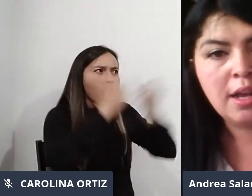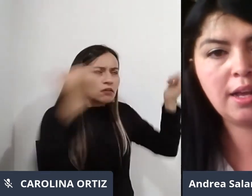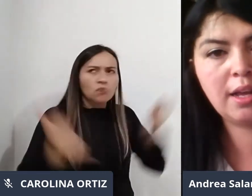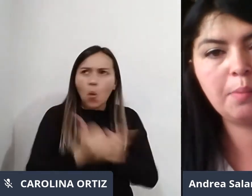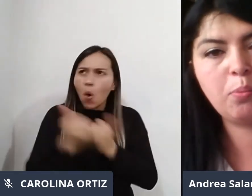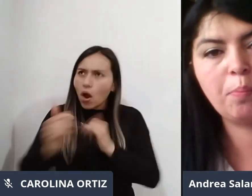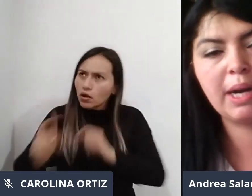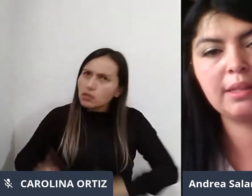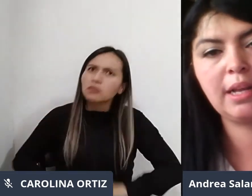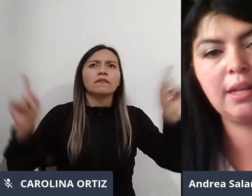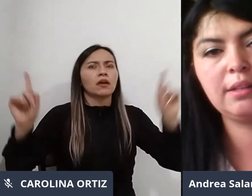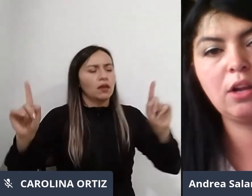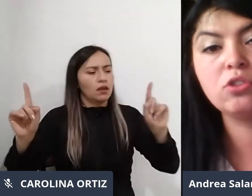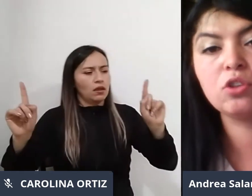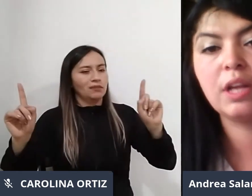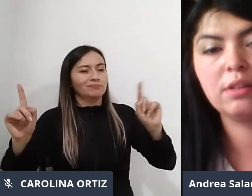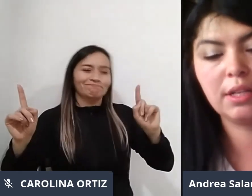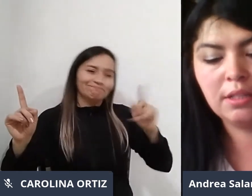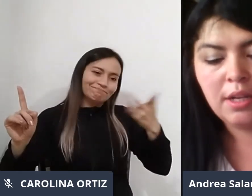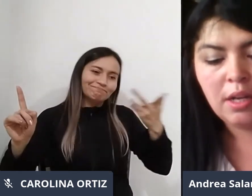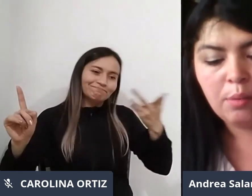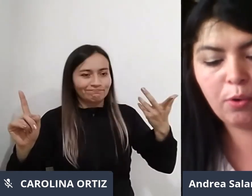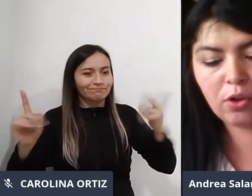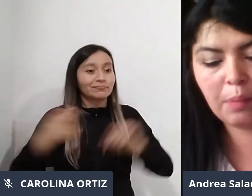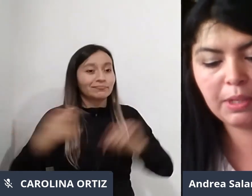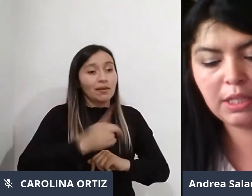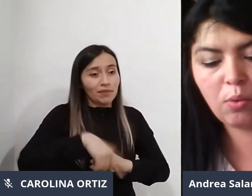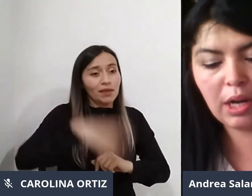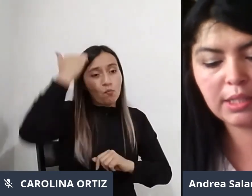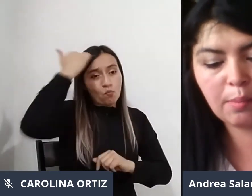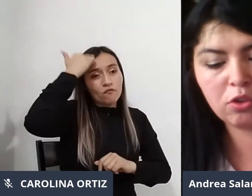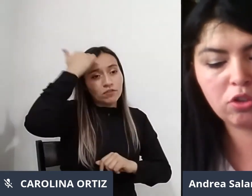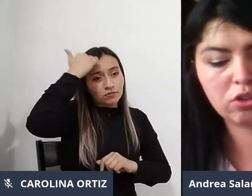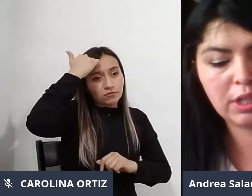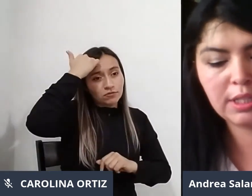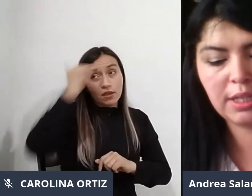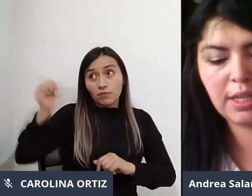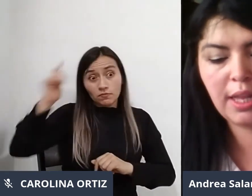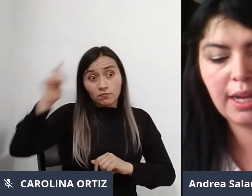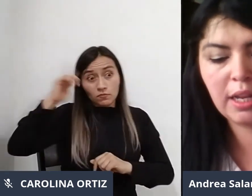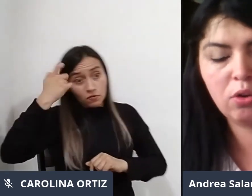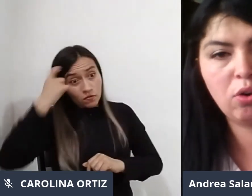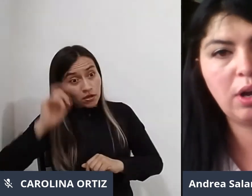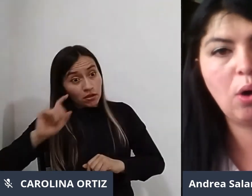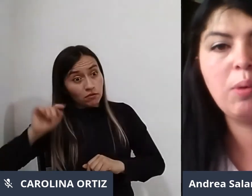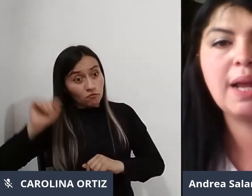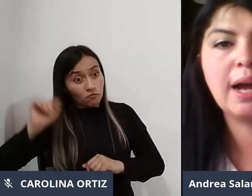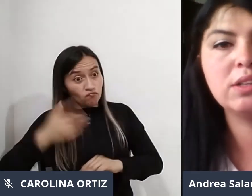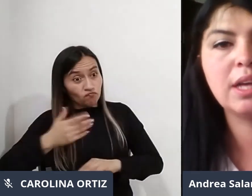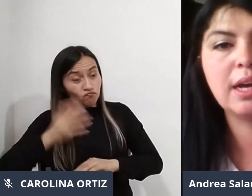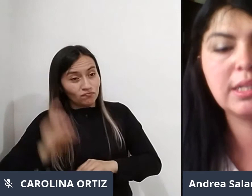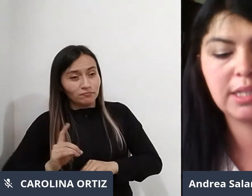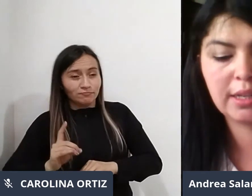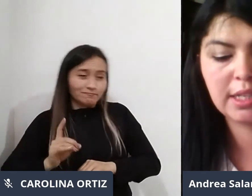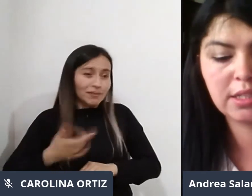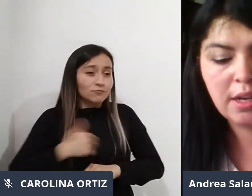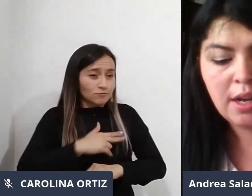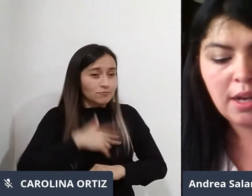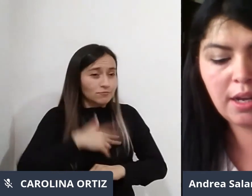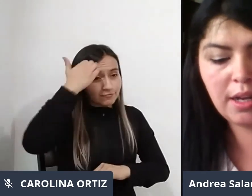dar por parte de los docentes, porque pues igual estamos nosotros, así se diga que no, obligados a